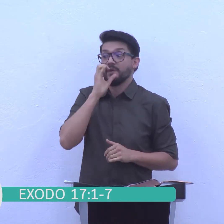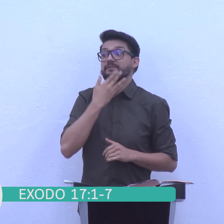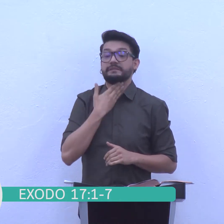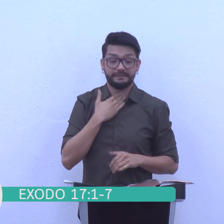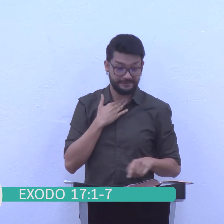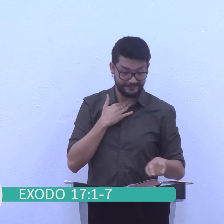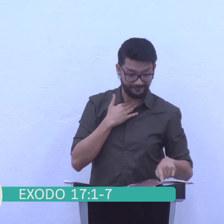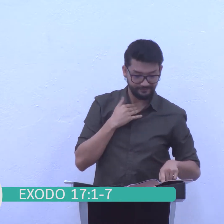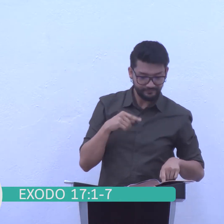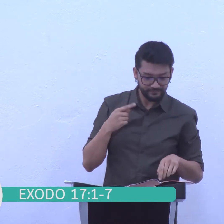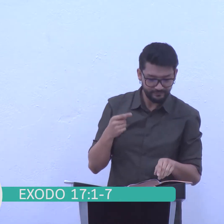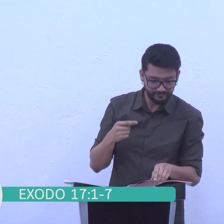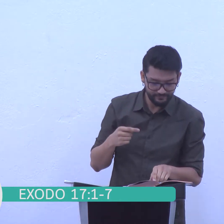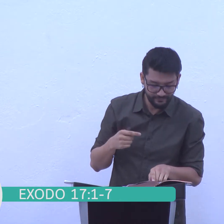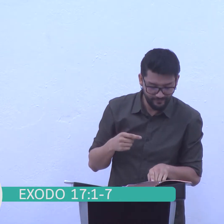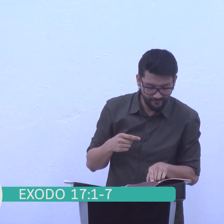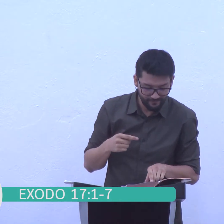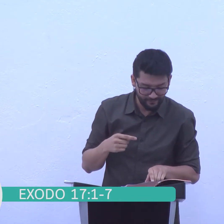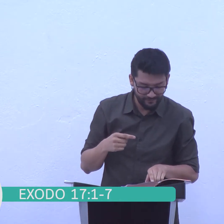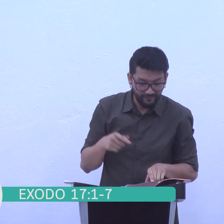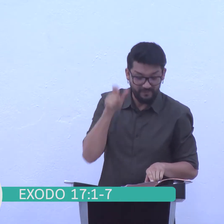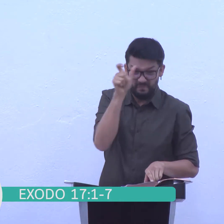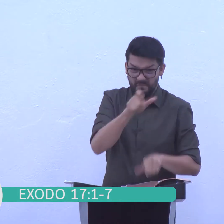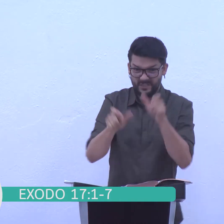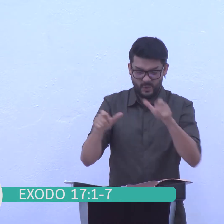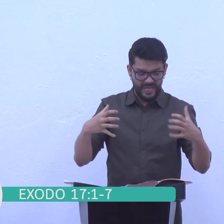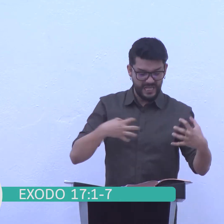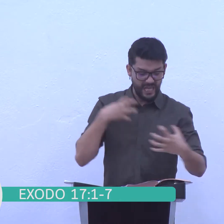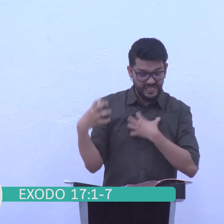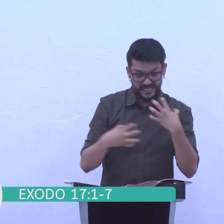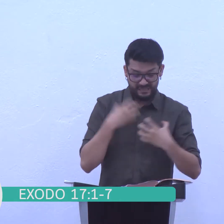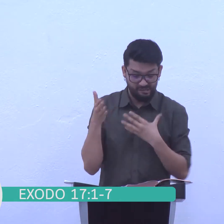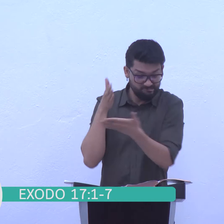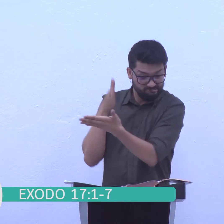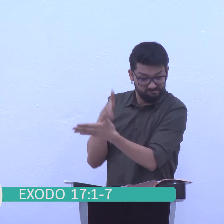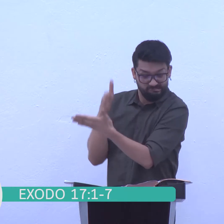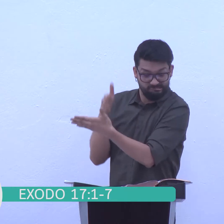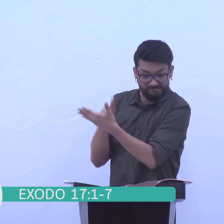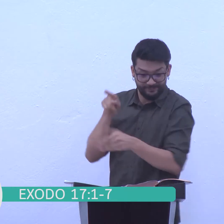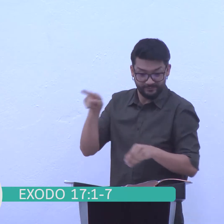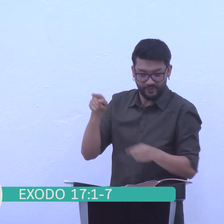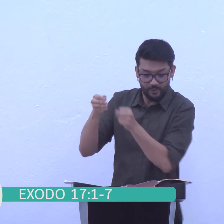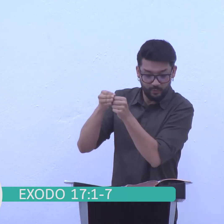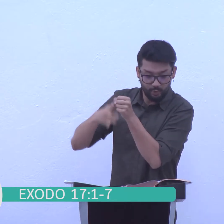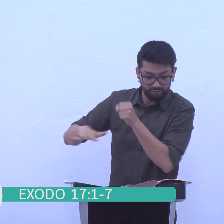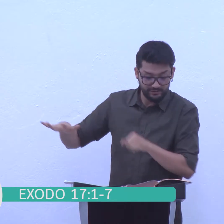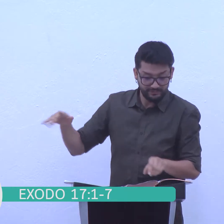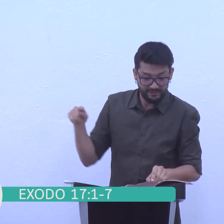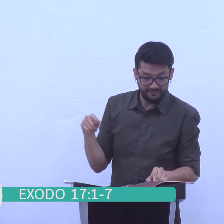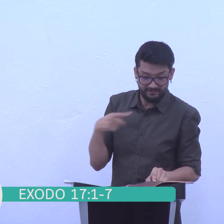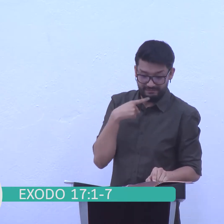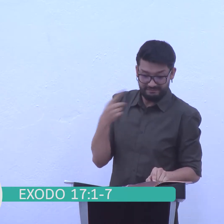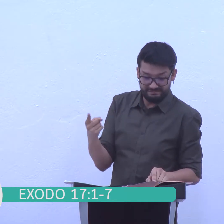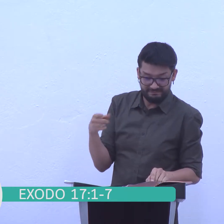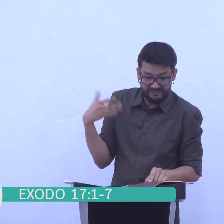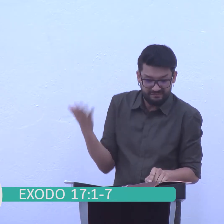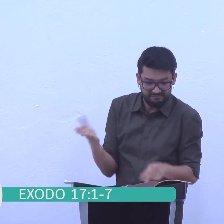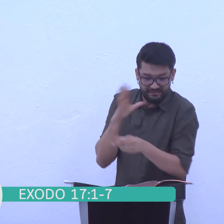Y altercó el pueblo con Moisés y dijeron: danos agua para que